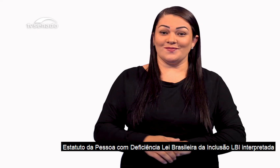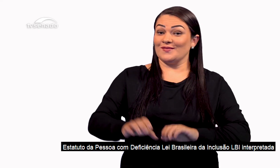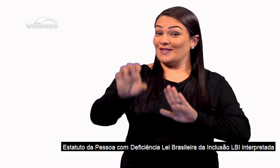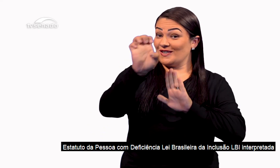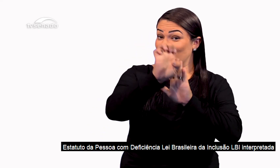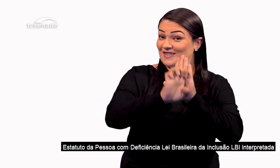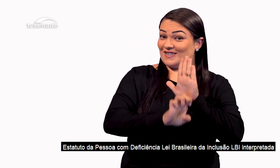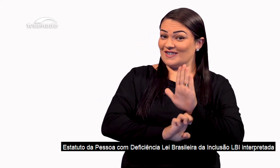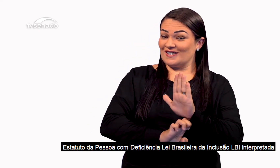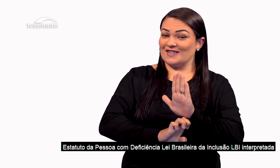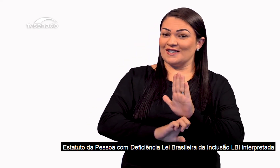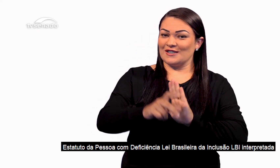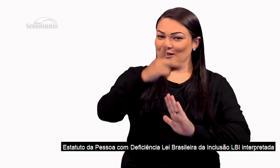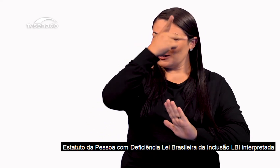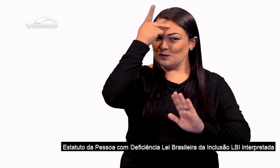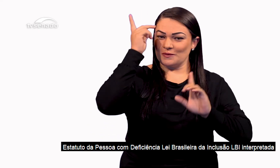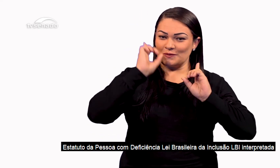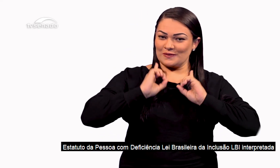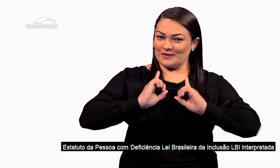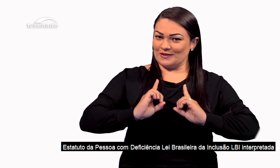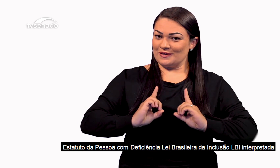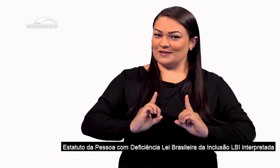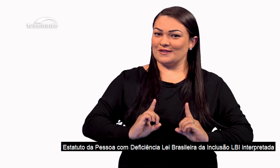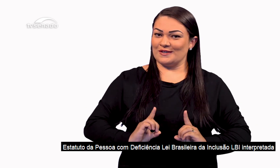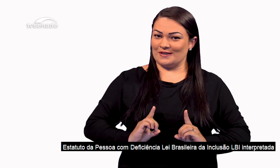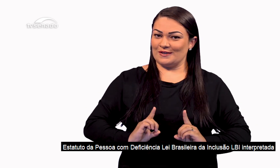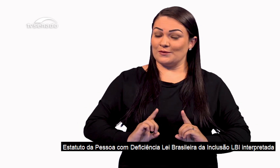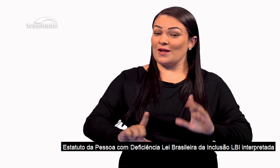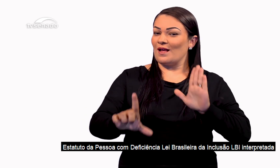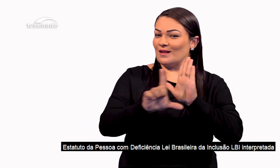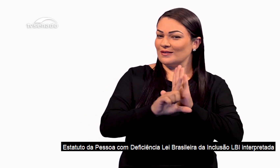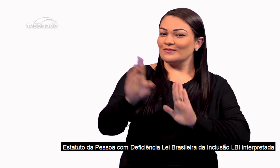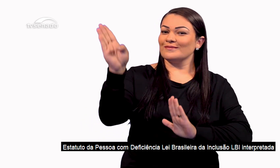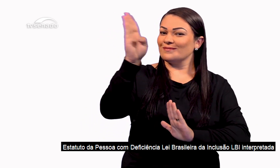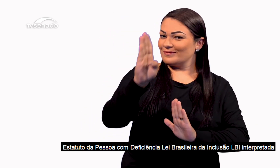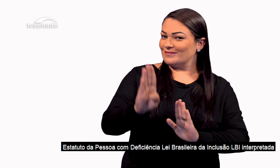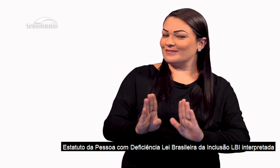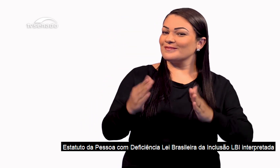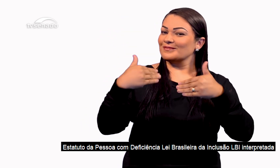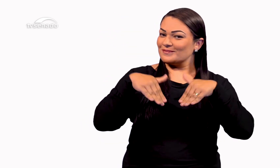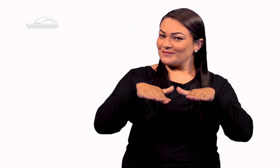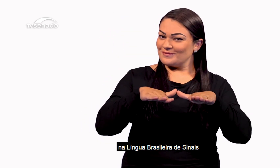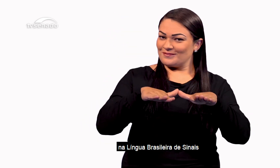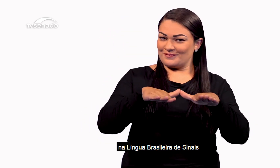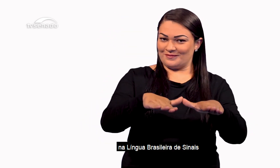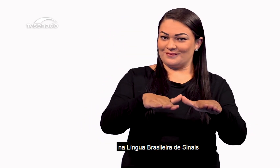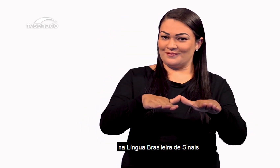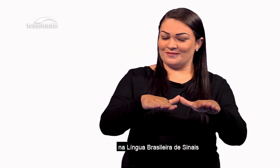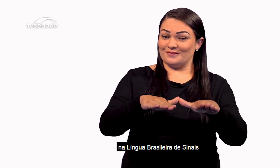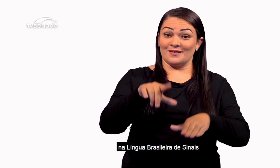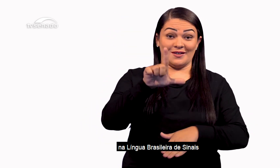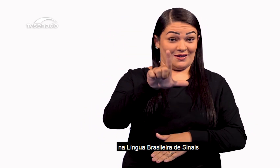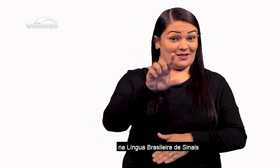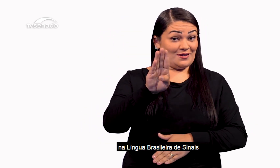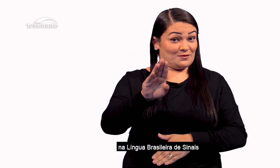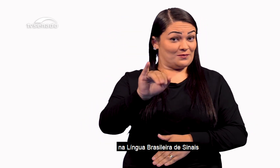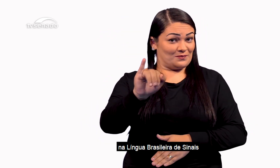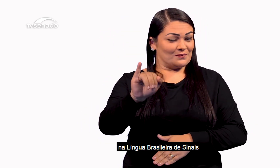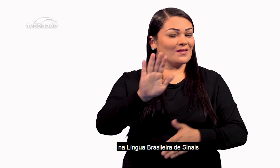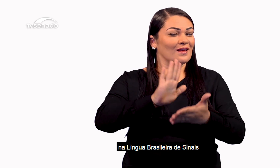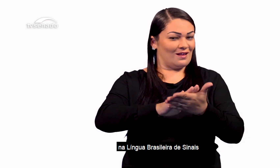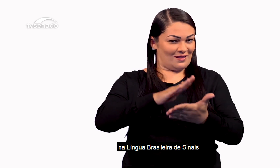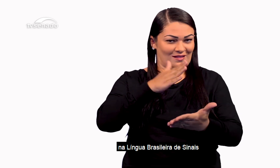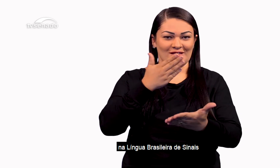o estatuto da pessoa com deficiência lei brasileira da inclusão é bee interpretada na língua brasileira de